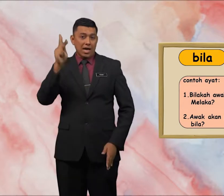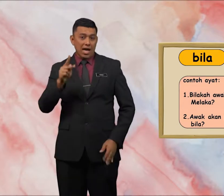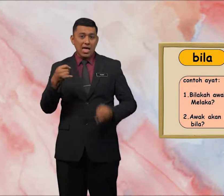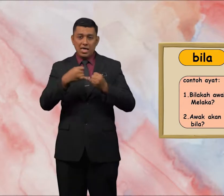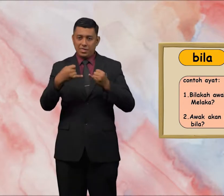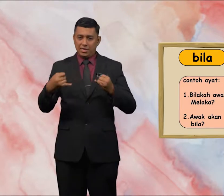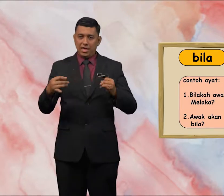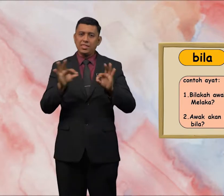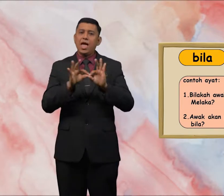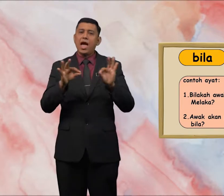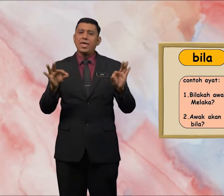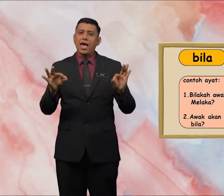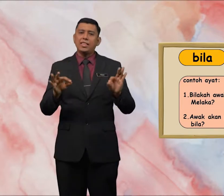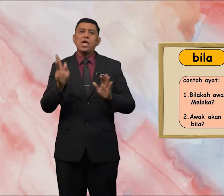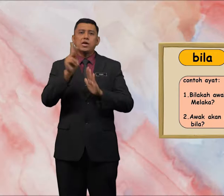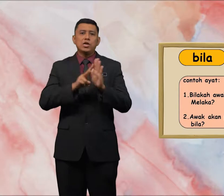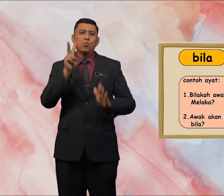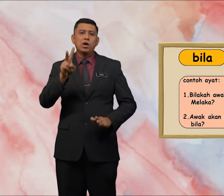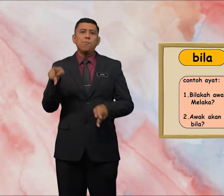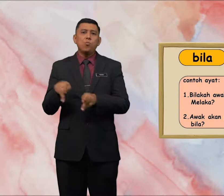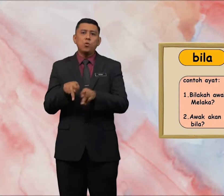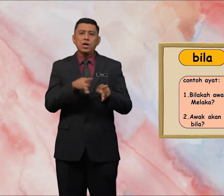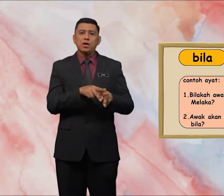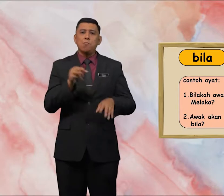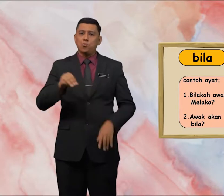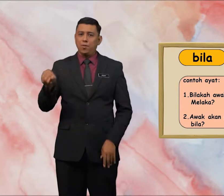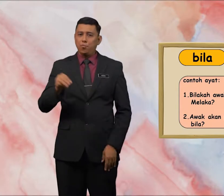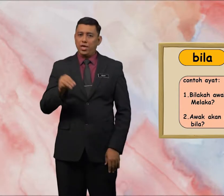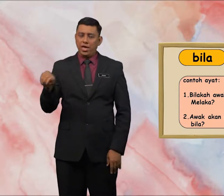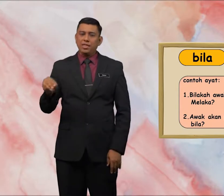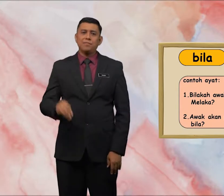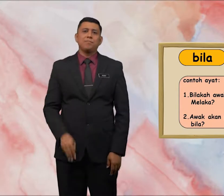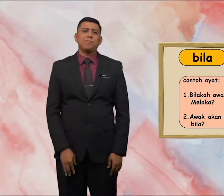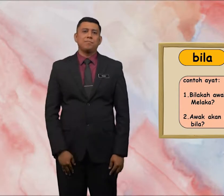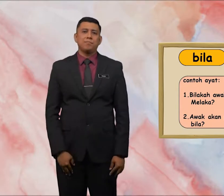Apakah jenis ayat kedua pula, murid-murid?